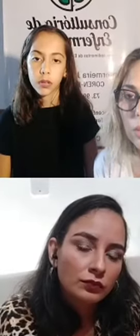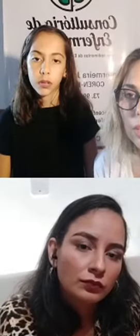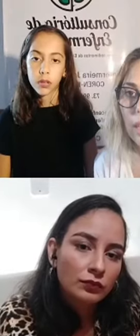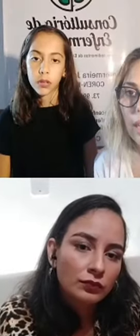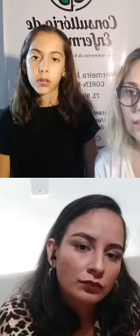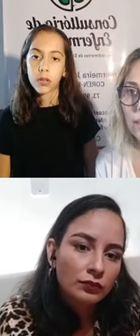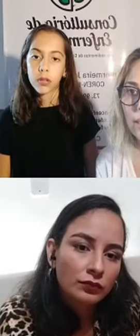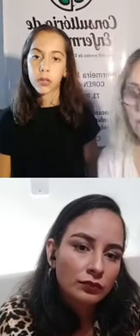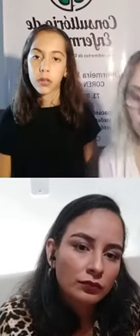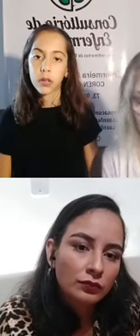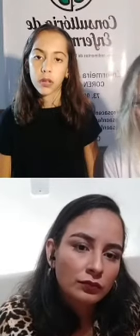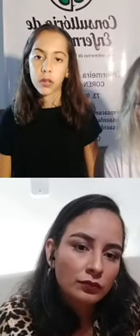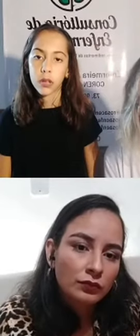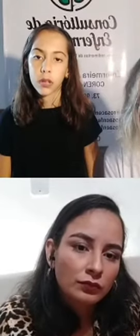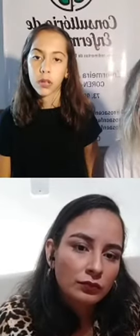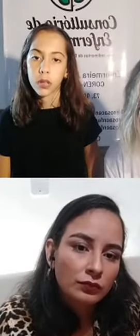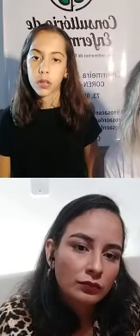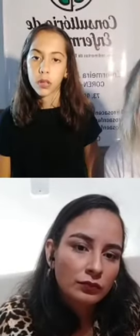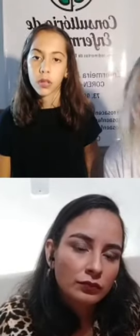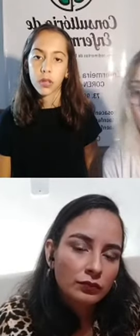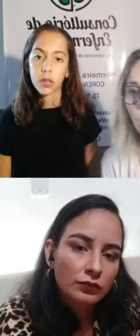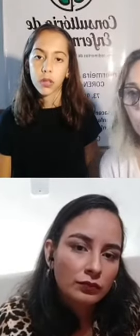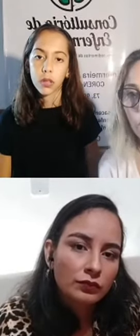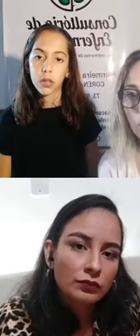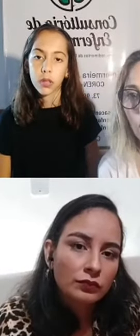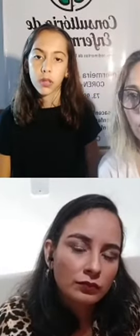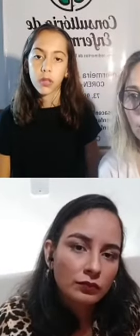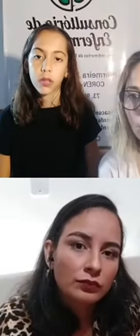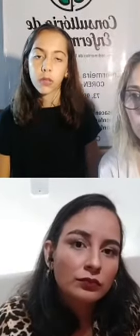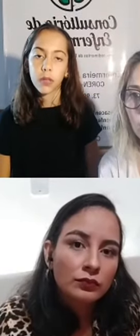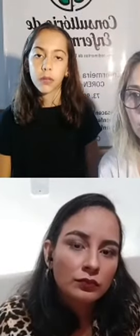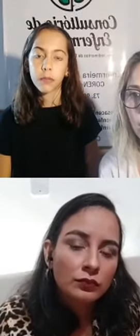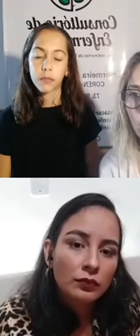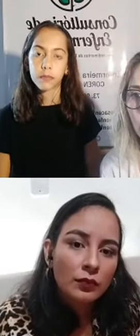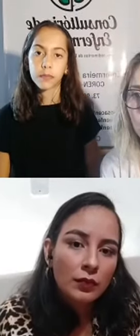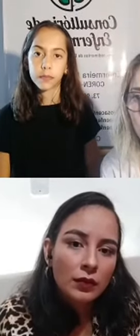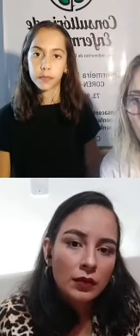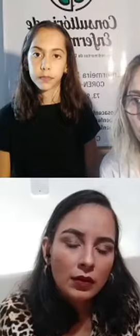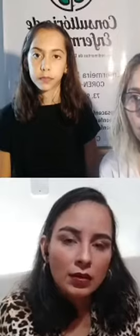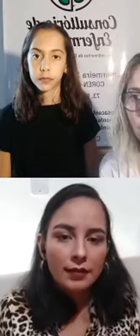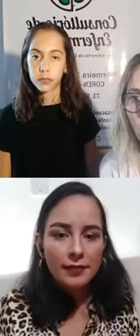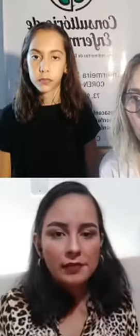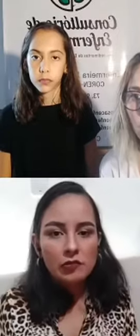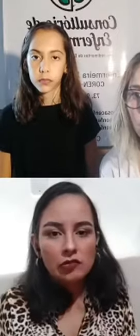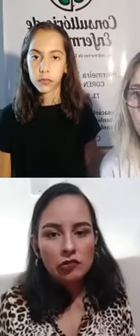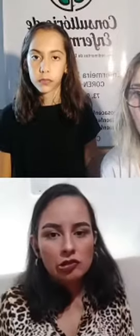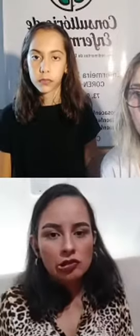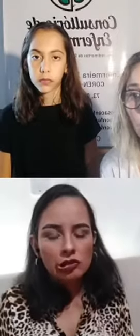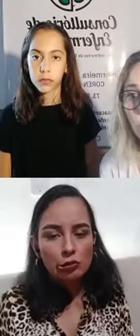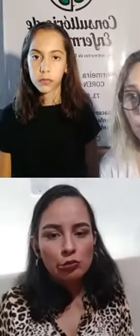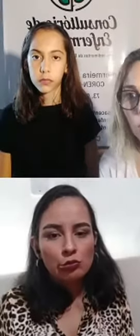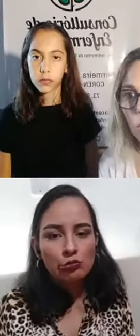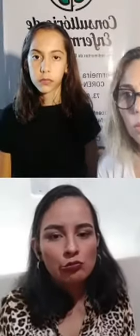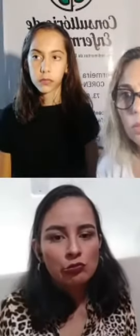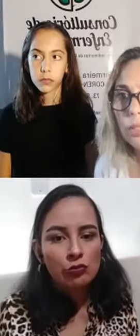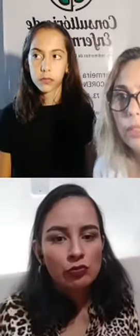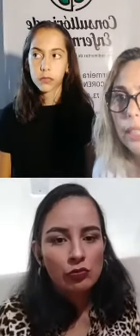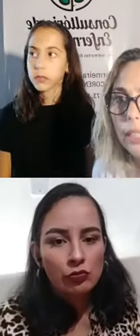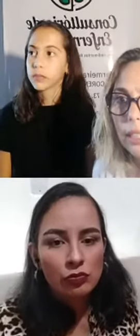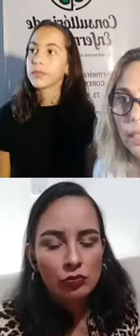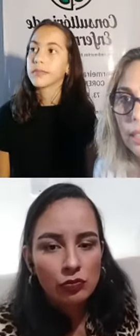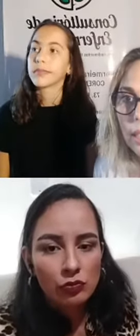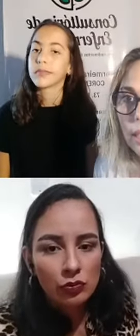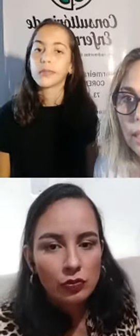sido, assim, até difícil, né, para os governantes pensarem em algo que contemple a todos, não